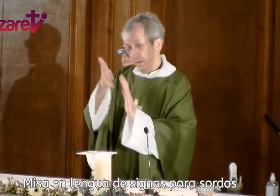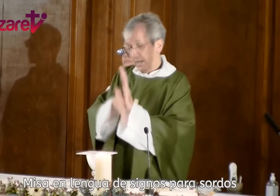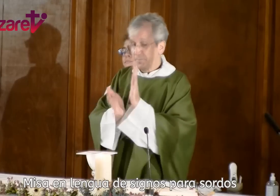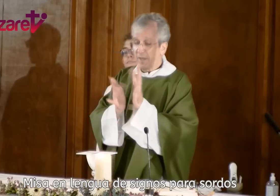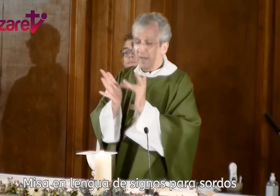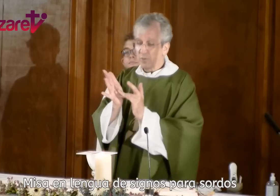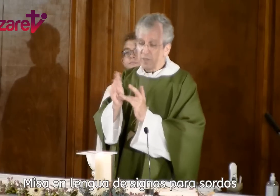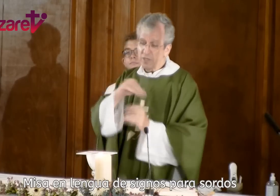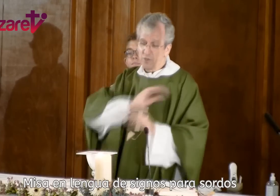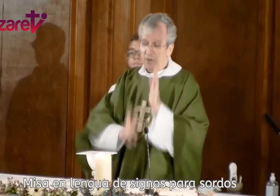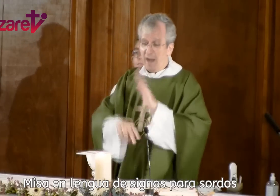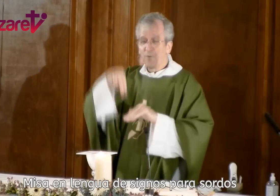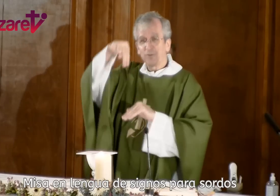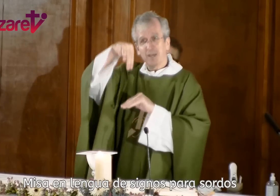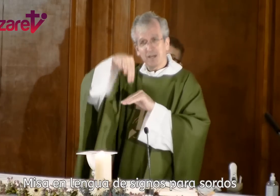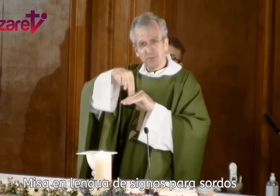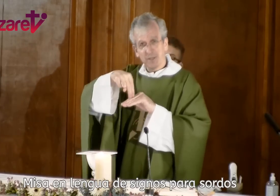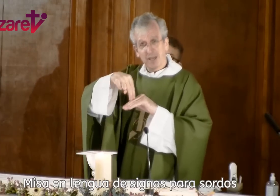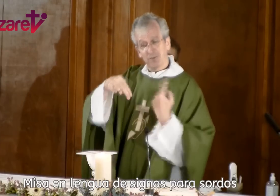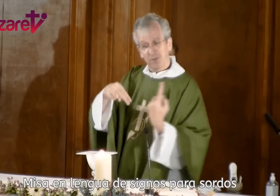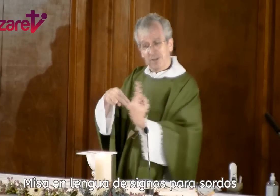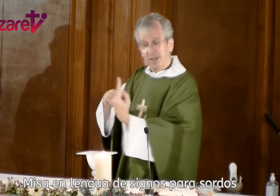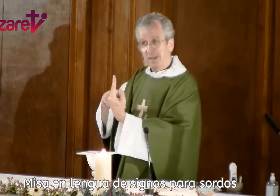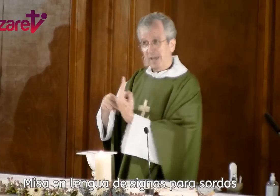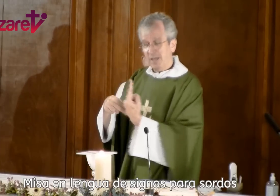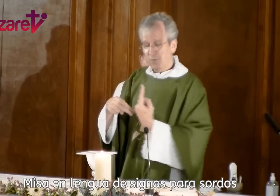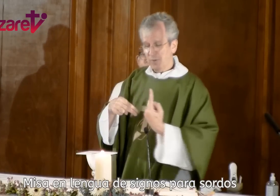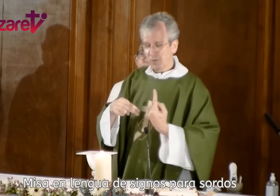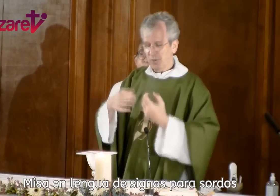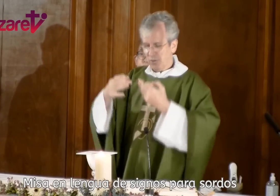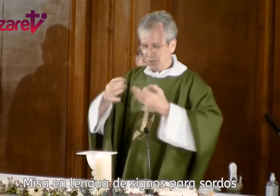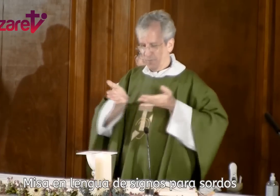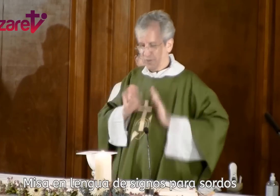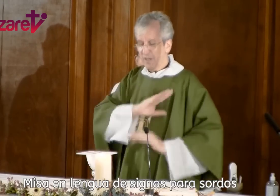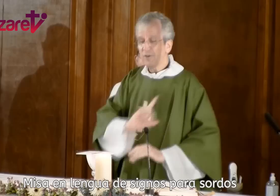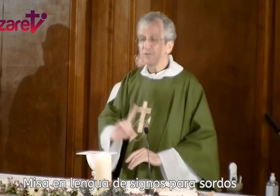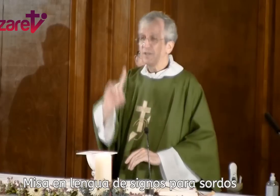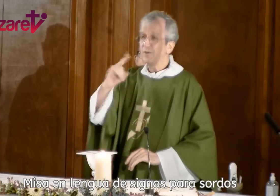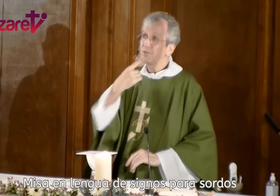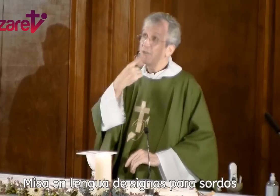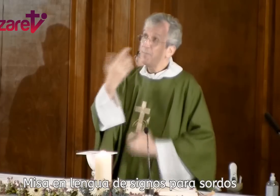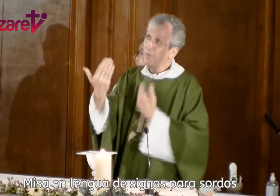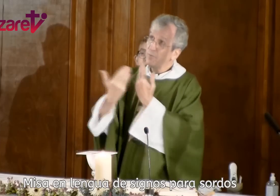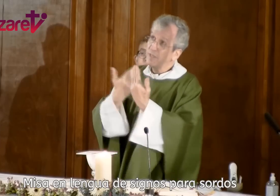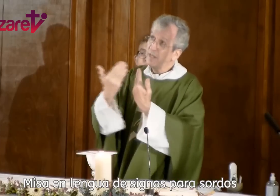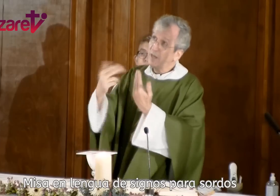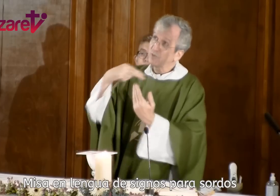Es porque Jesucristo ha muerto y ha resucitado que cada uno de nosotros somos hijos de Dios y podemos dirigirnos a